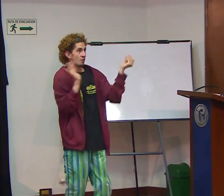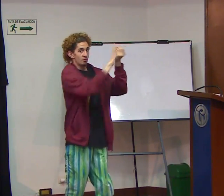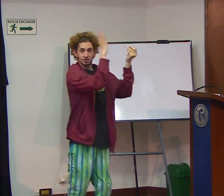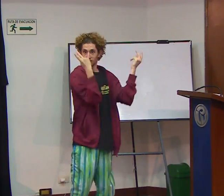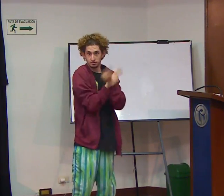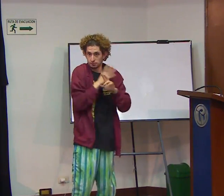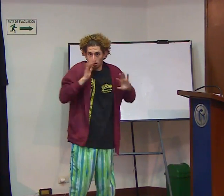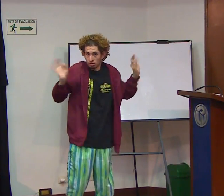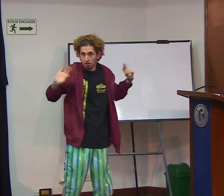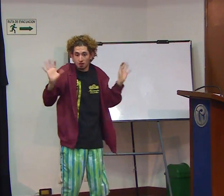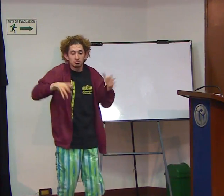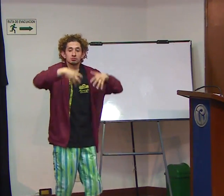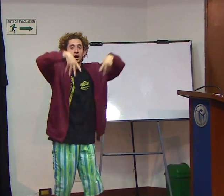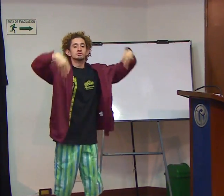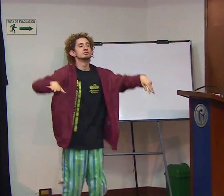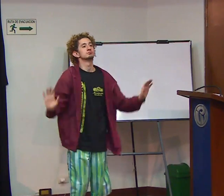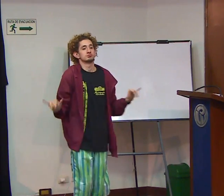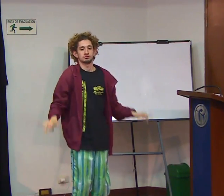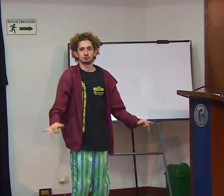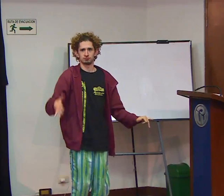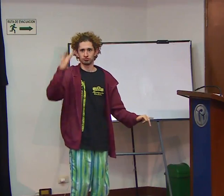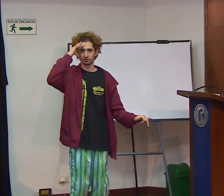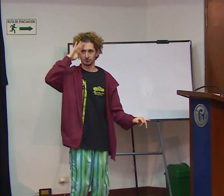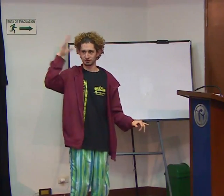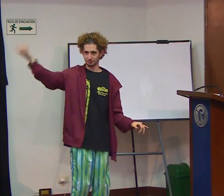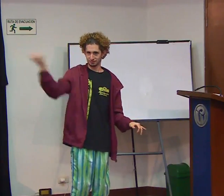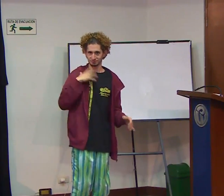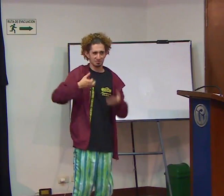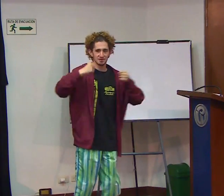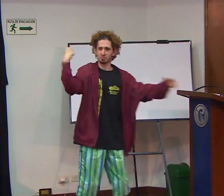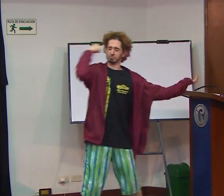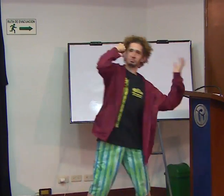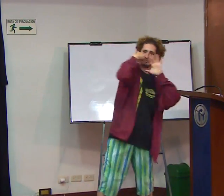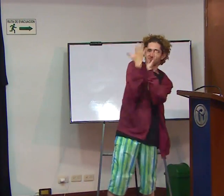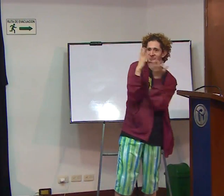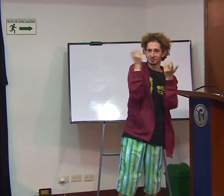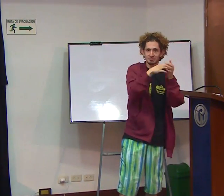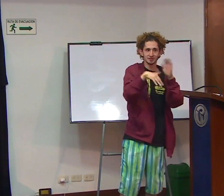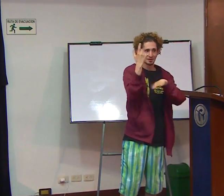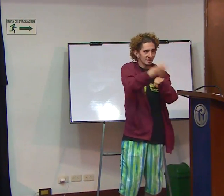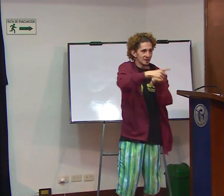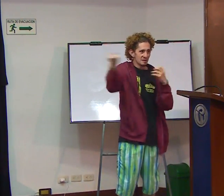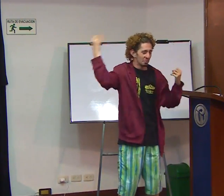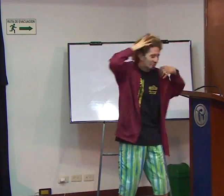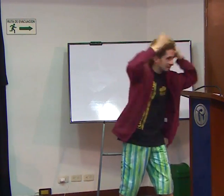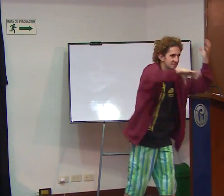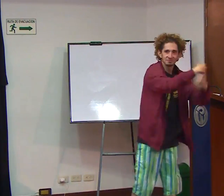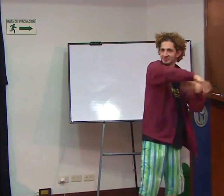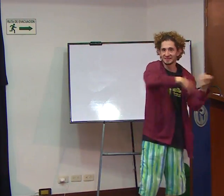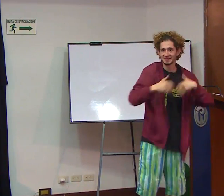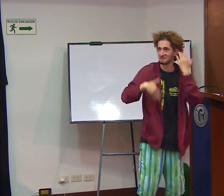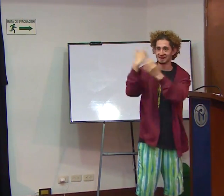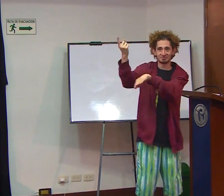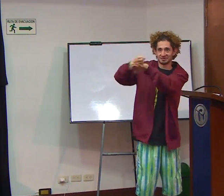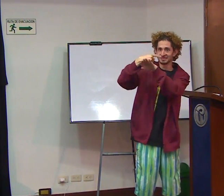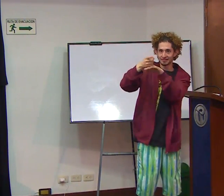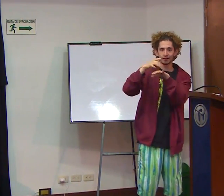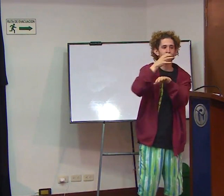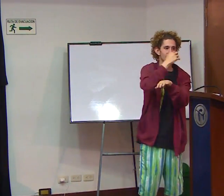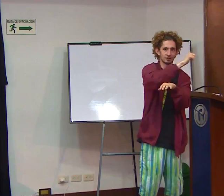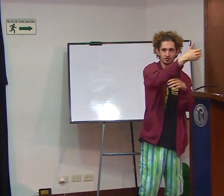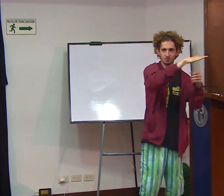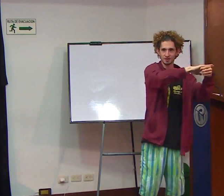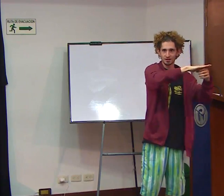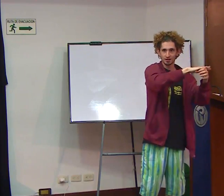Transmilenio. Pero no estábamos haciendo nada, no estábamos cometiendo actos de violencia, estábamos quietos y el ESMAD de una llegó pues